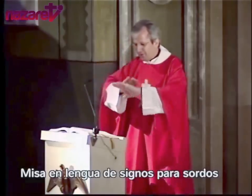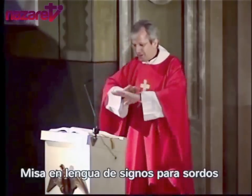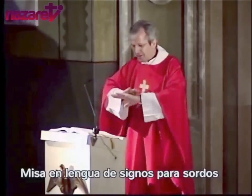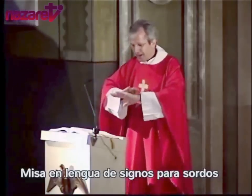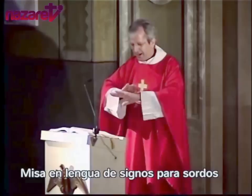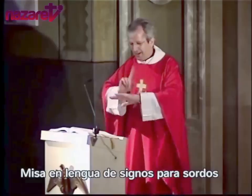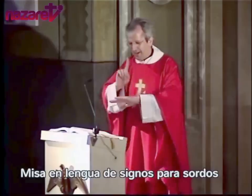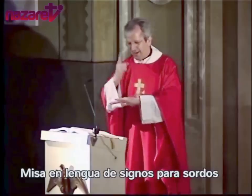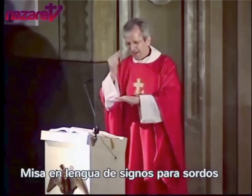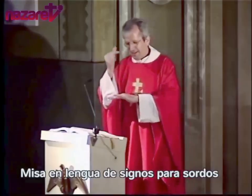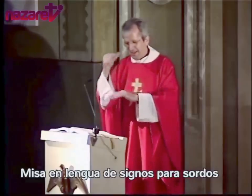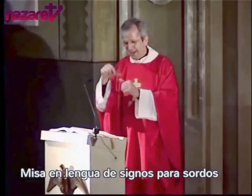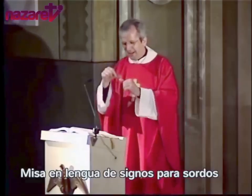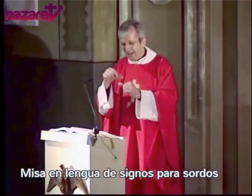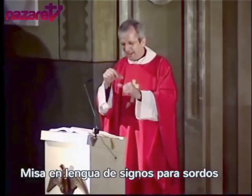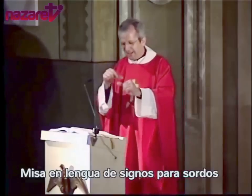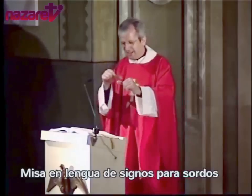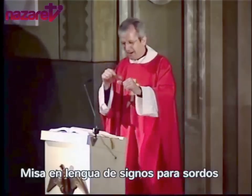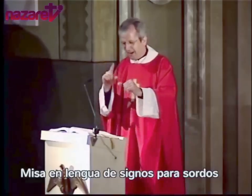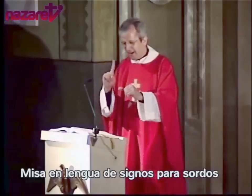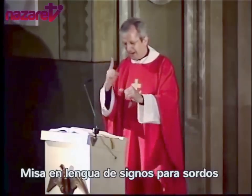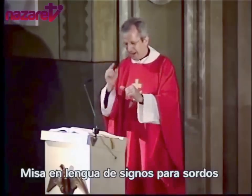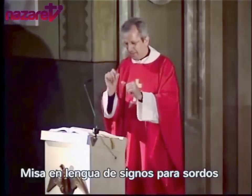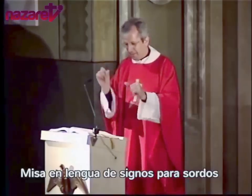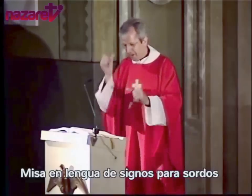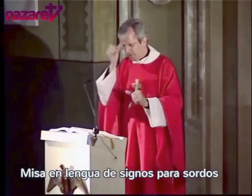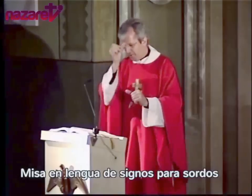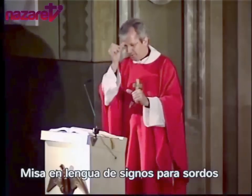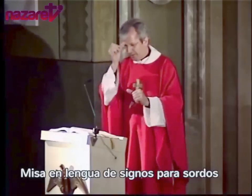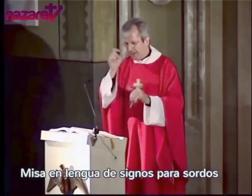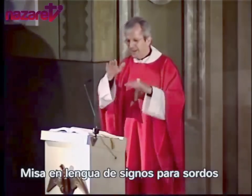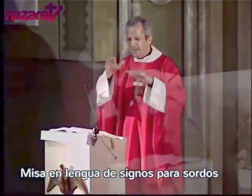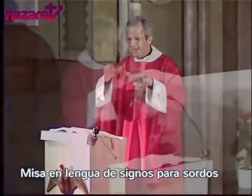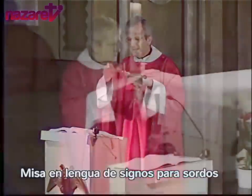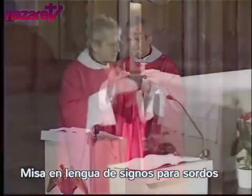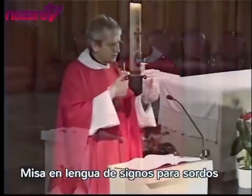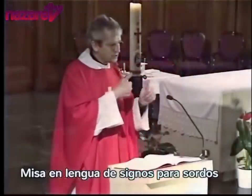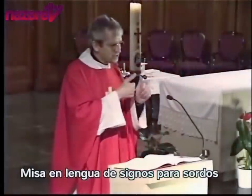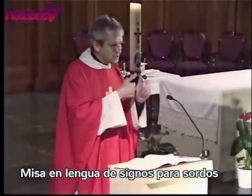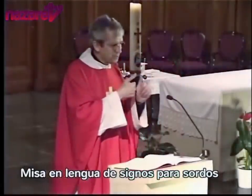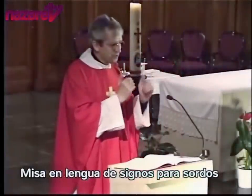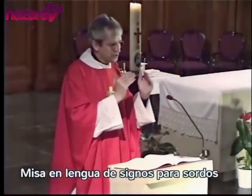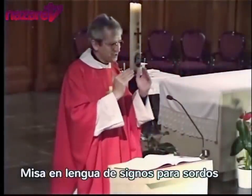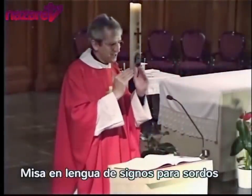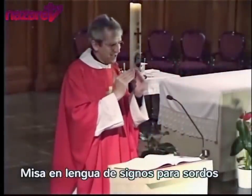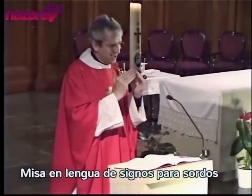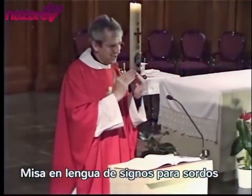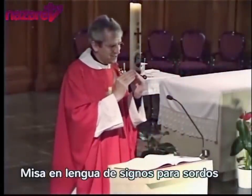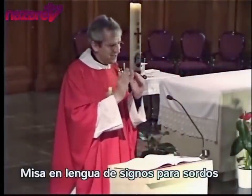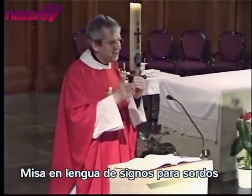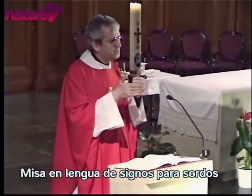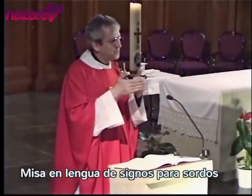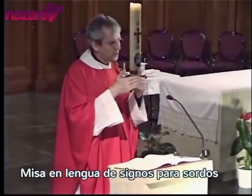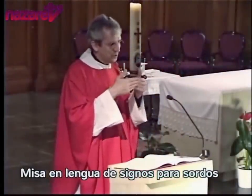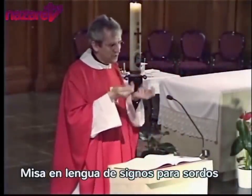Al anochecer de aquel día de la semana, el primero, estaban los discípulos en